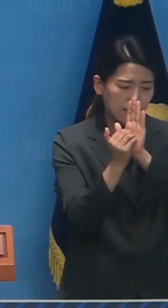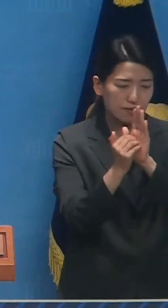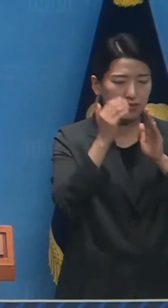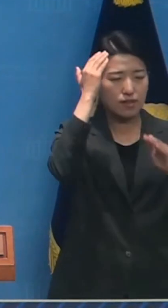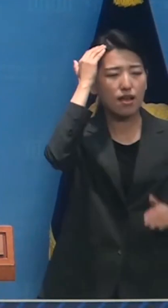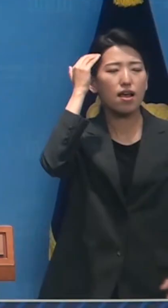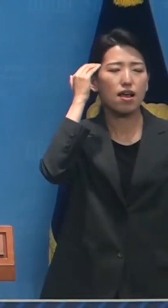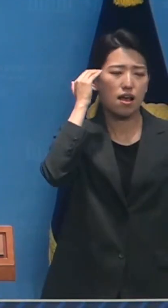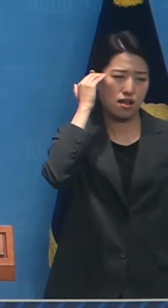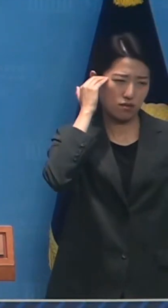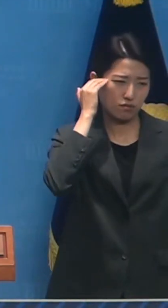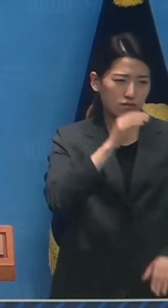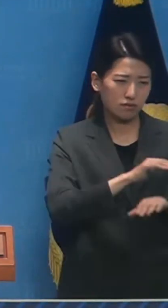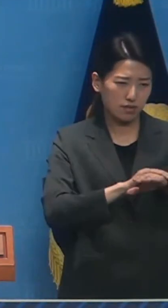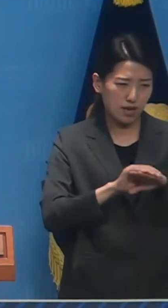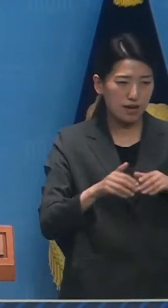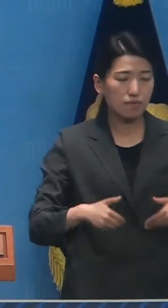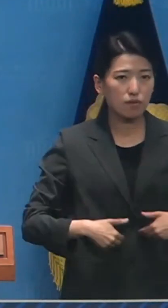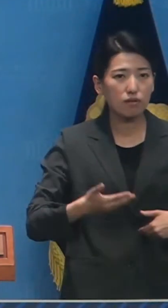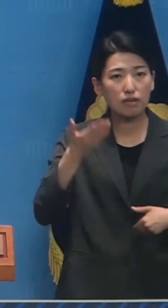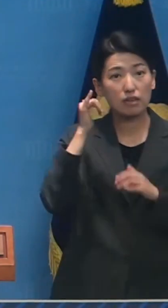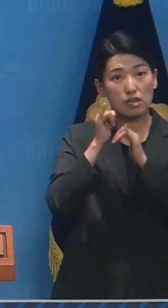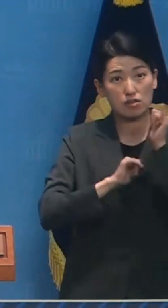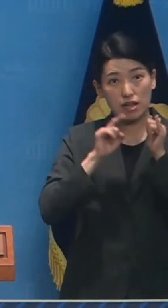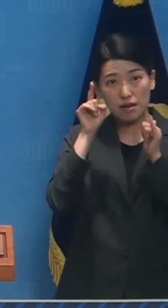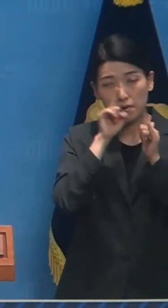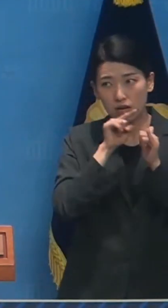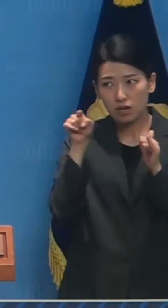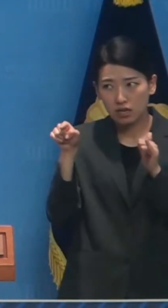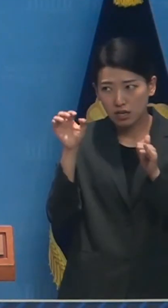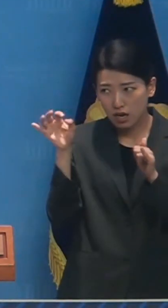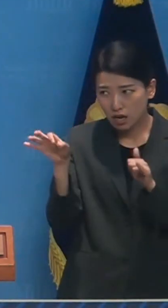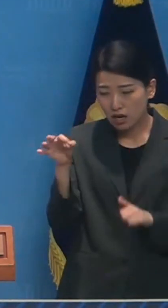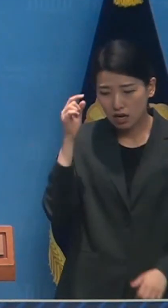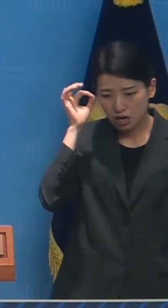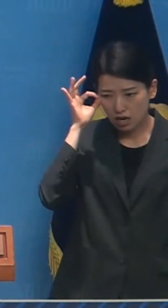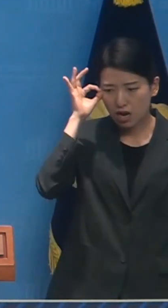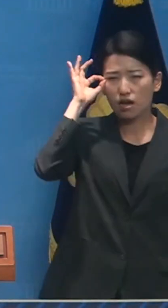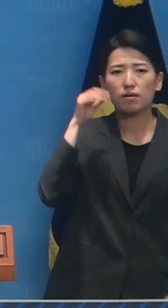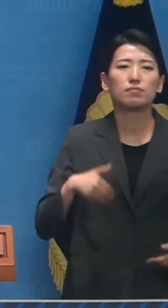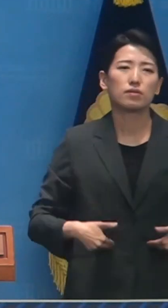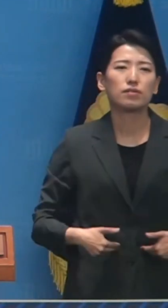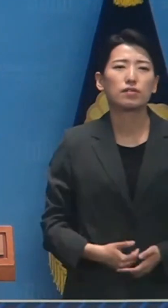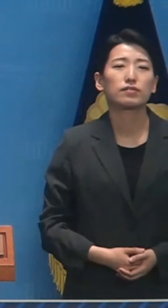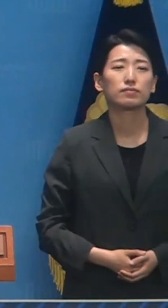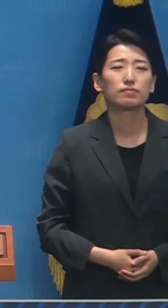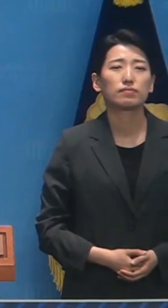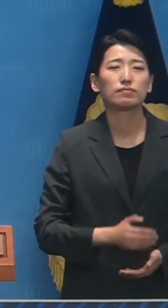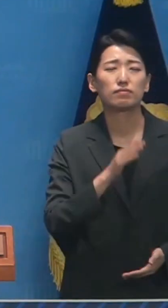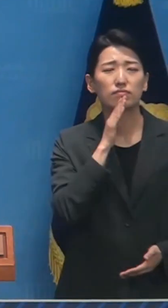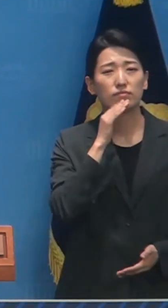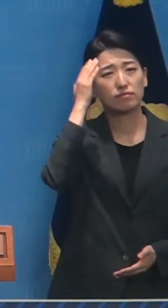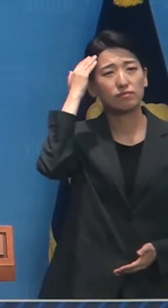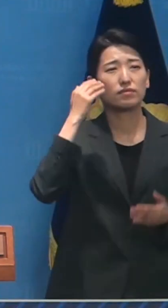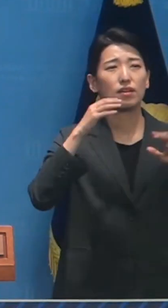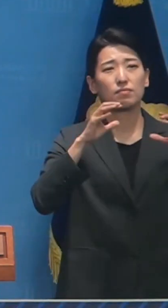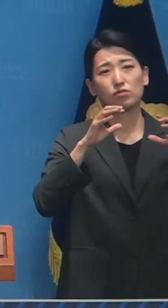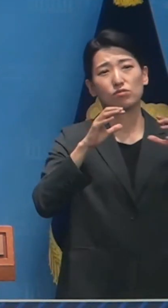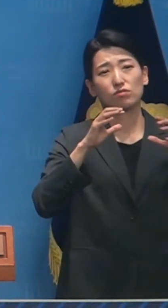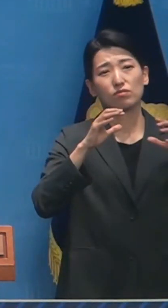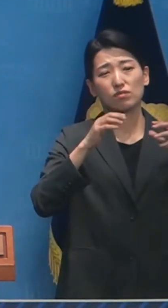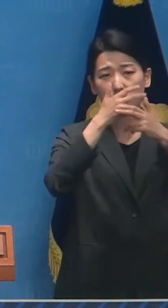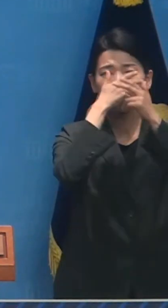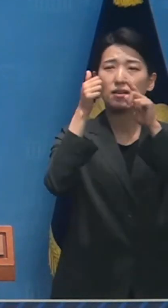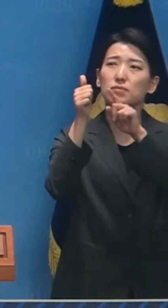대한민국의 흑역사를 귀감으로 삼아야 한다. 진짜 대한민국, 이재명과 함께